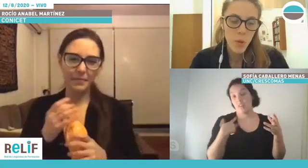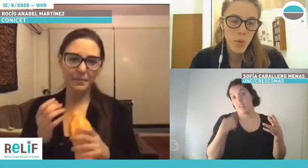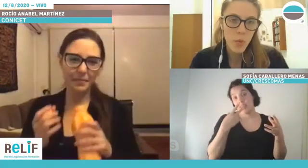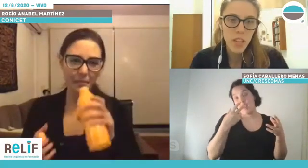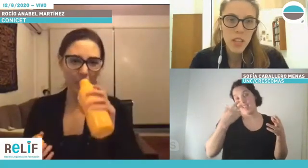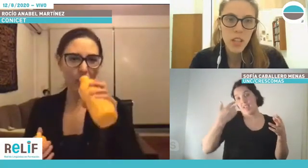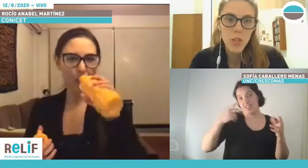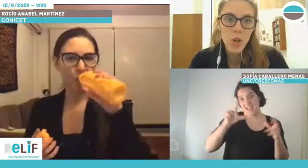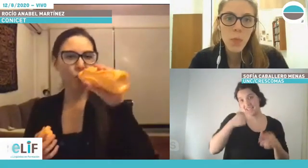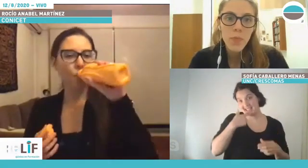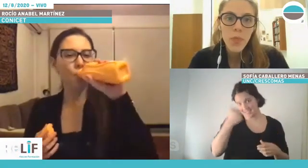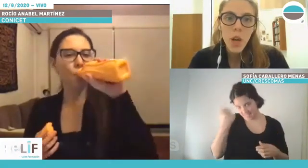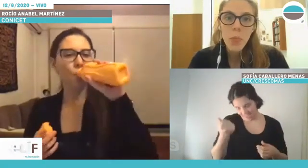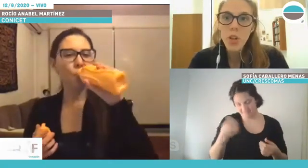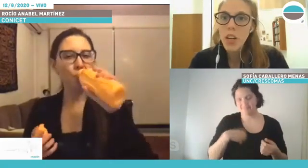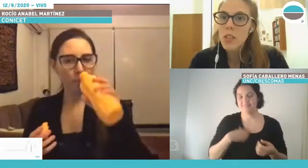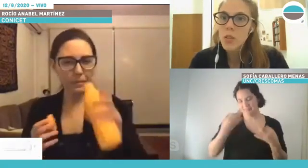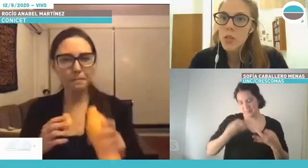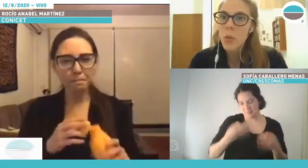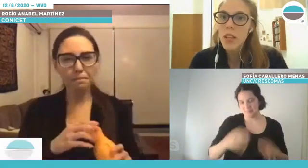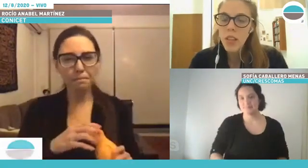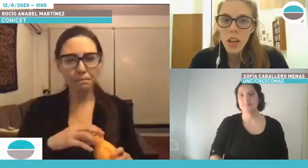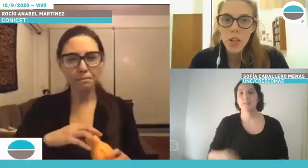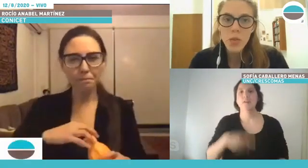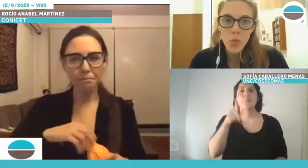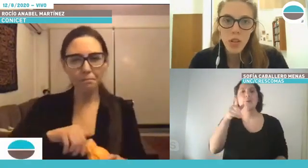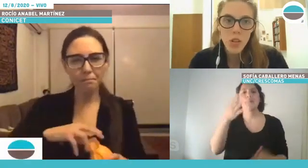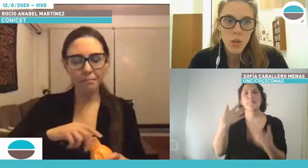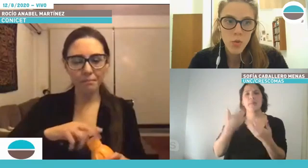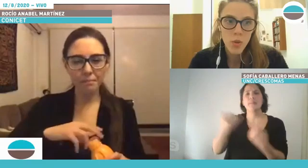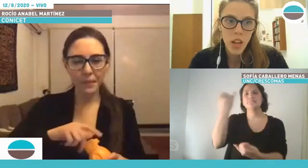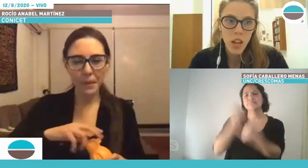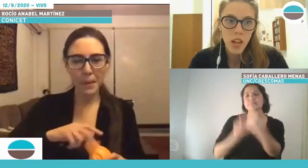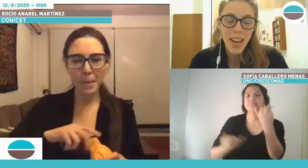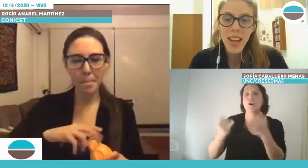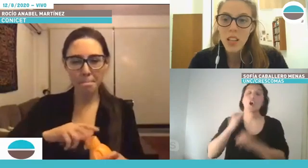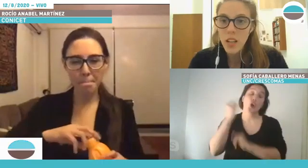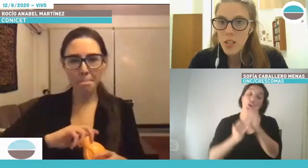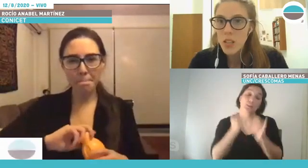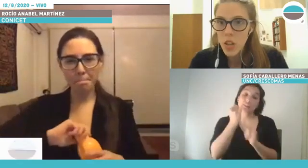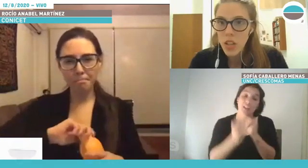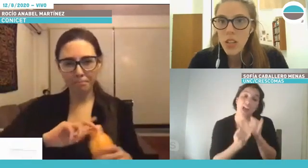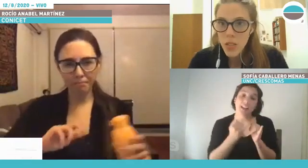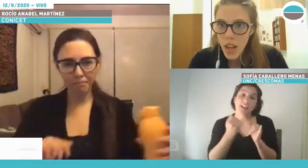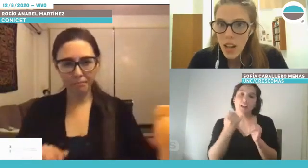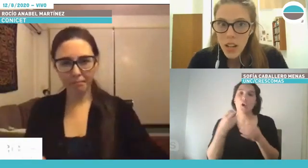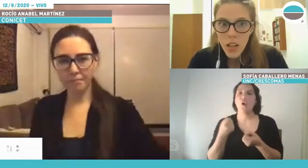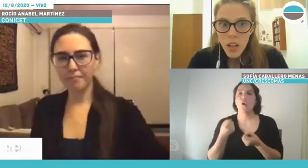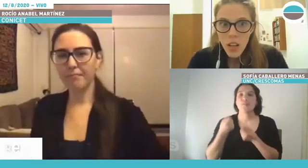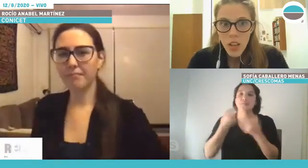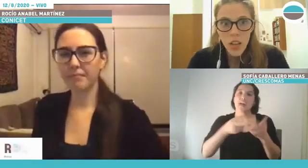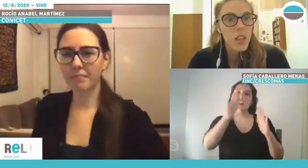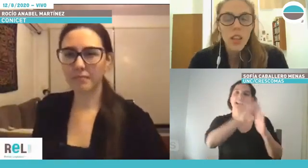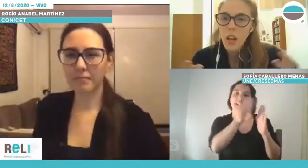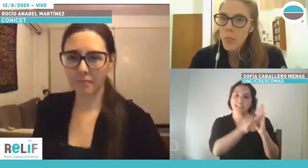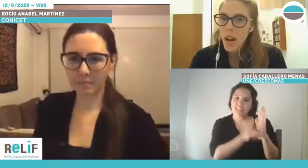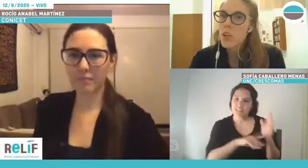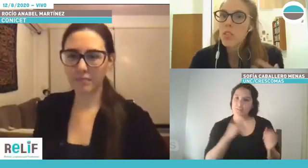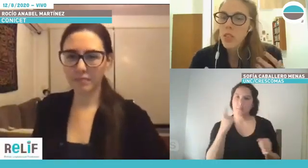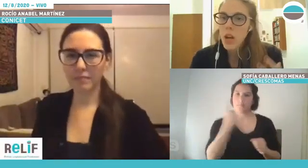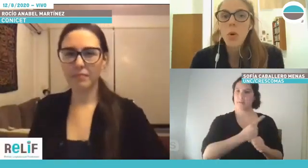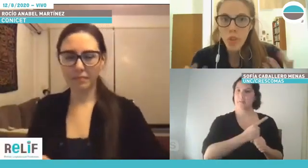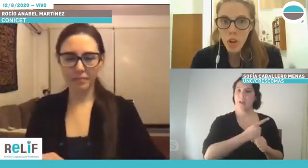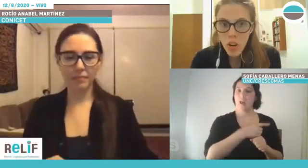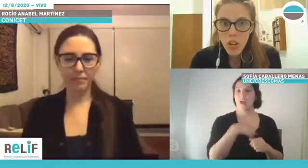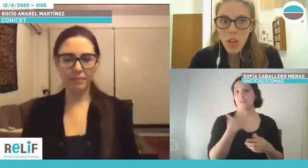Argentina, propiamente dicho, ¿podrías comentarnos o hacernos una caracterización inicial desde el